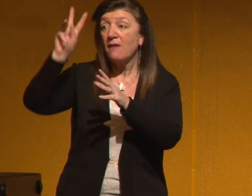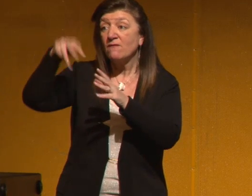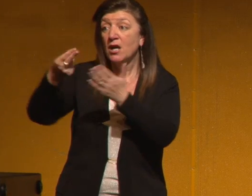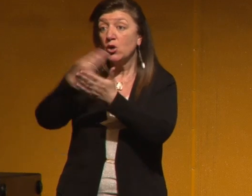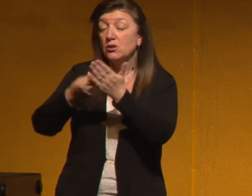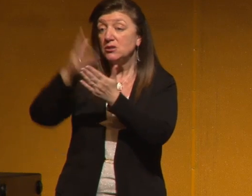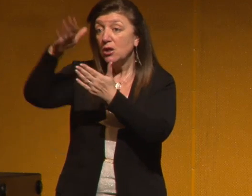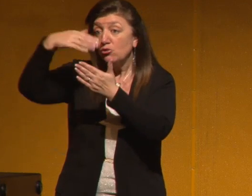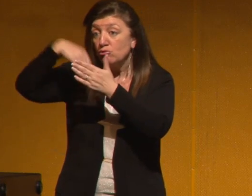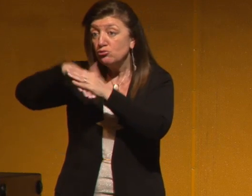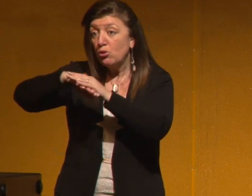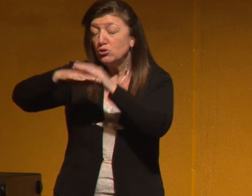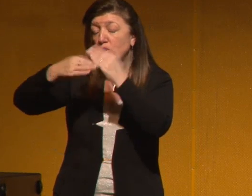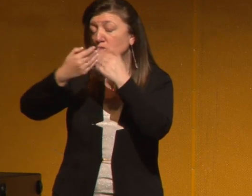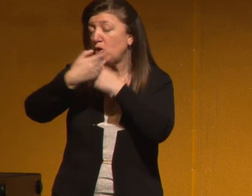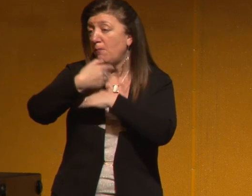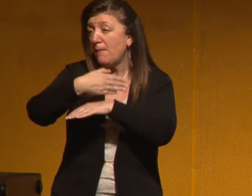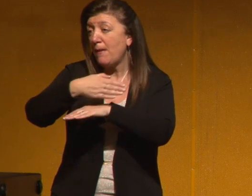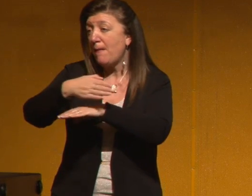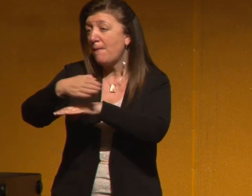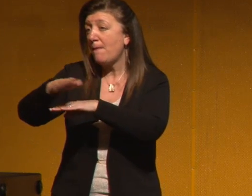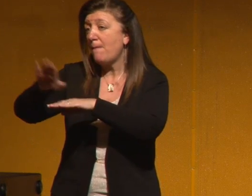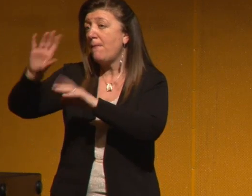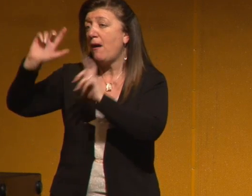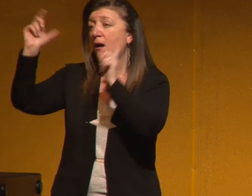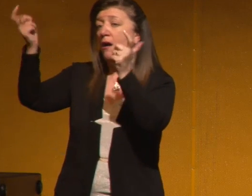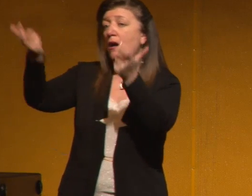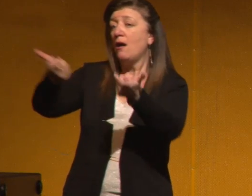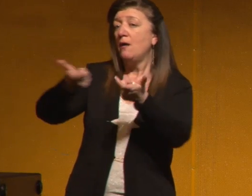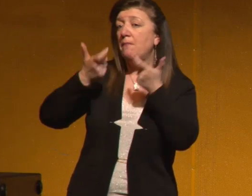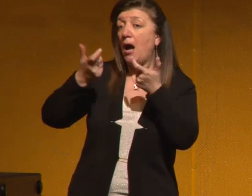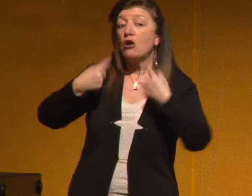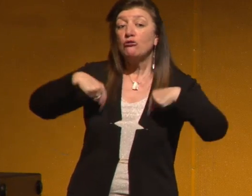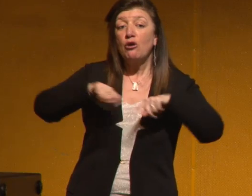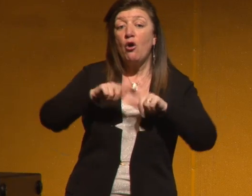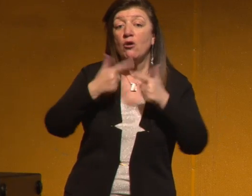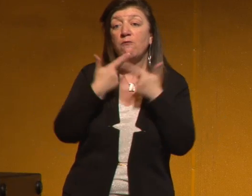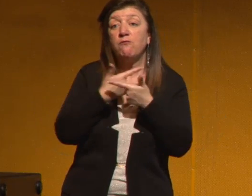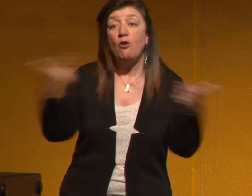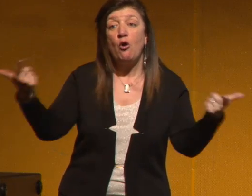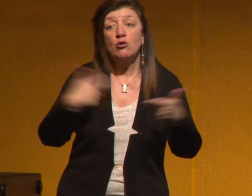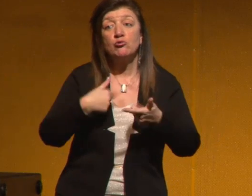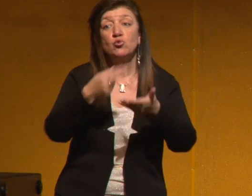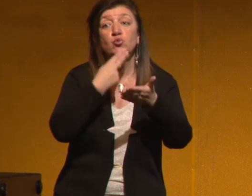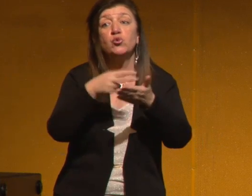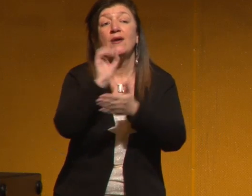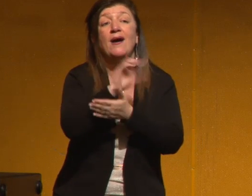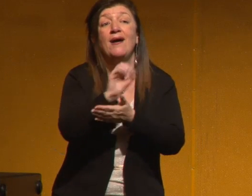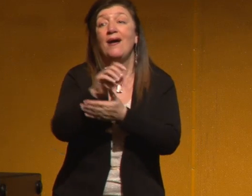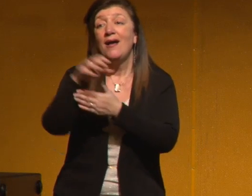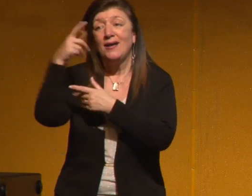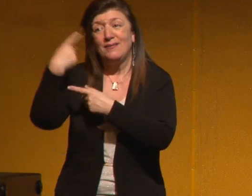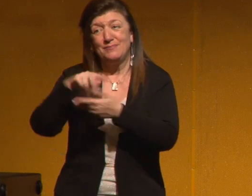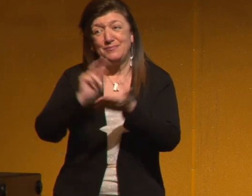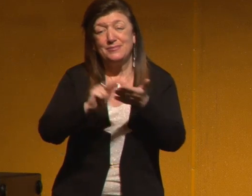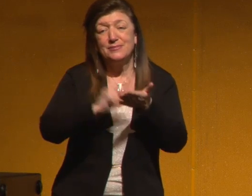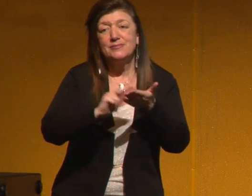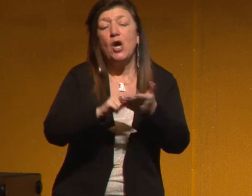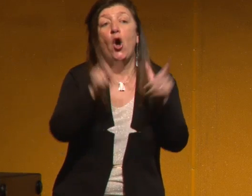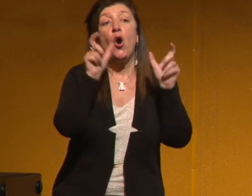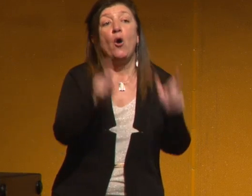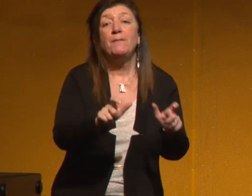un sistema d'istruzione garantito è obbligatorio per fortuna aggiungo io per le ragazze tra i 6 e